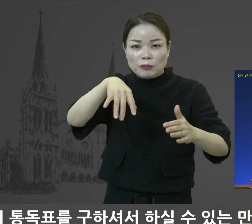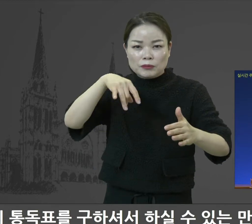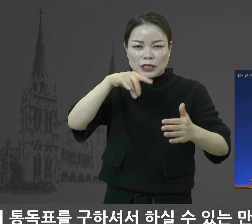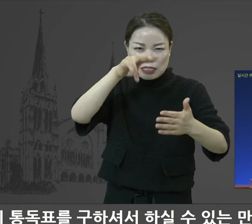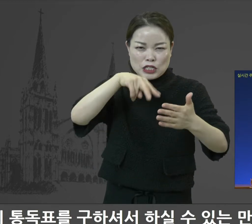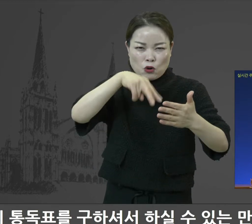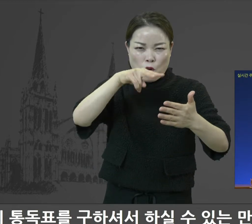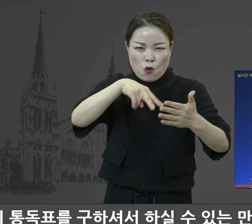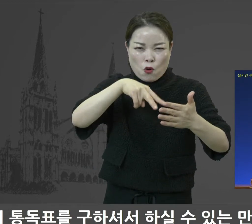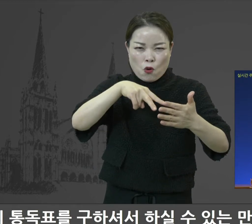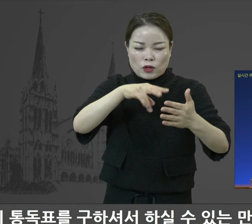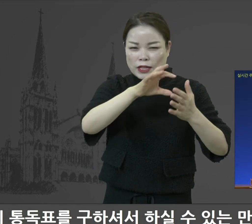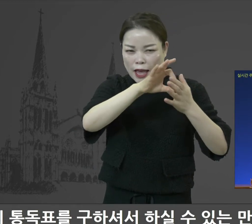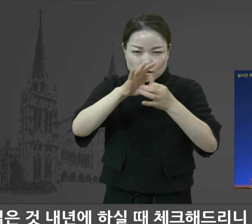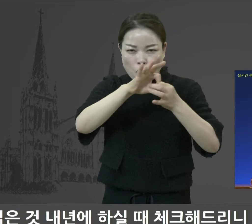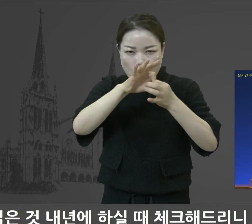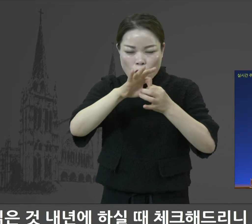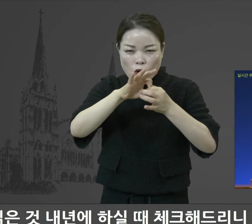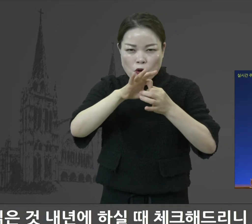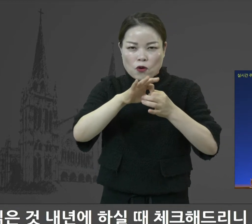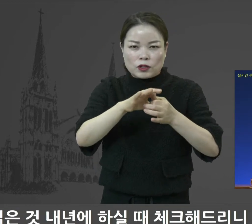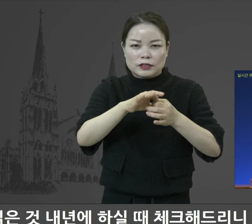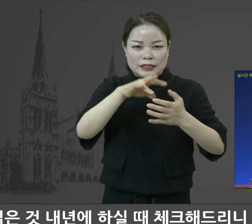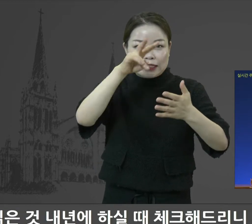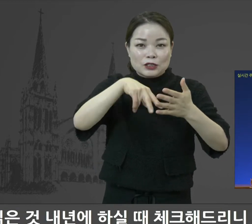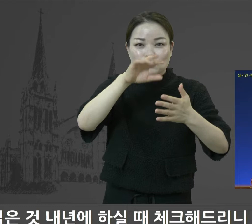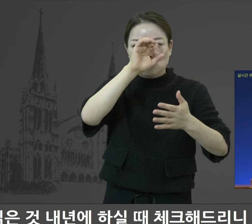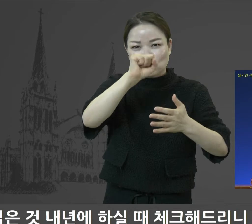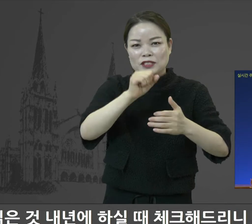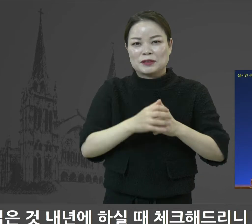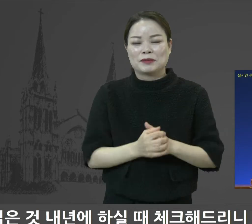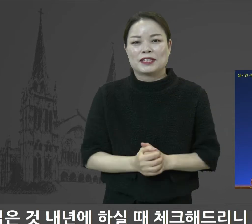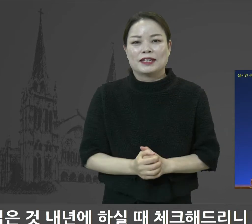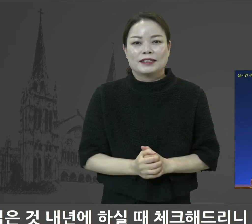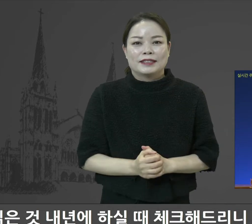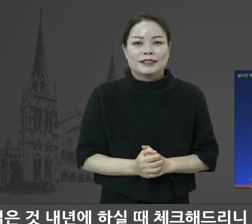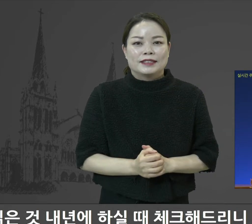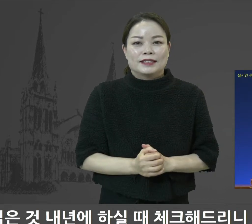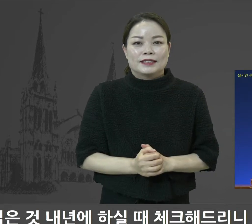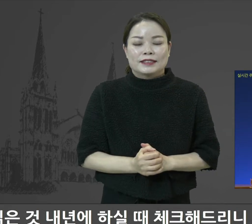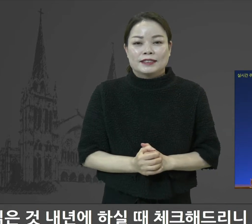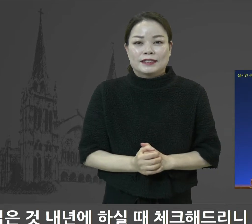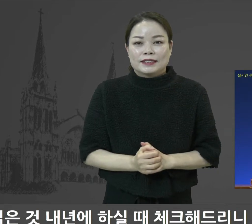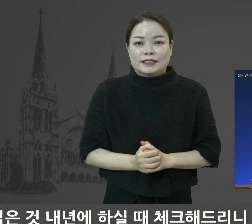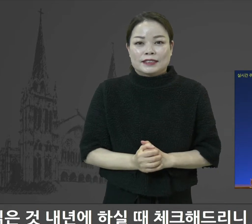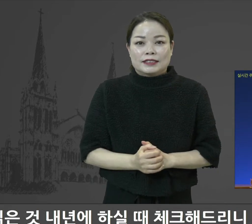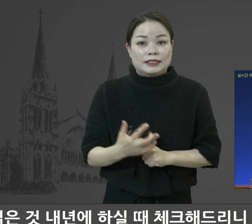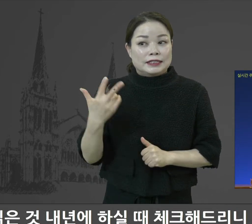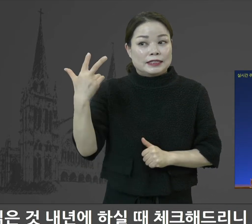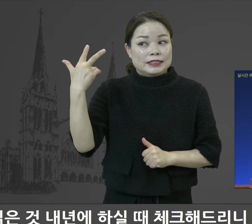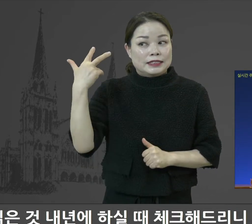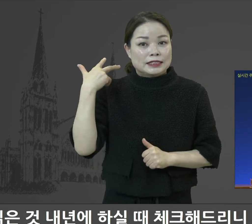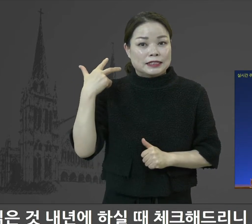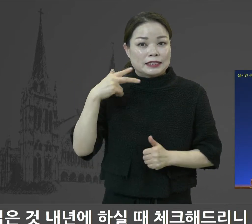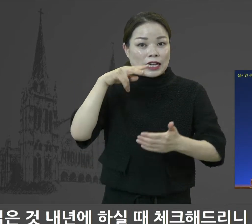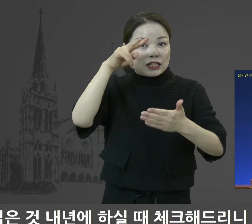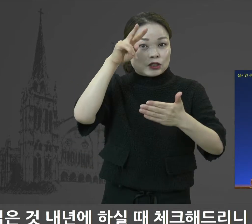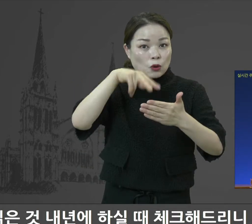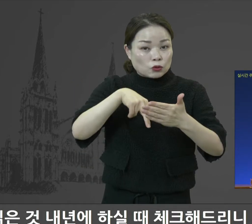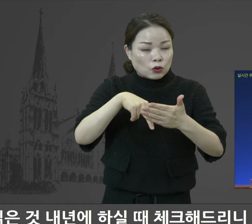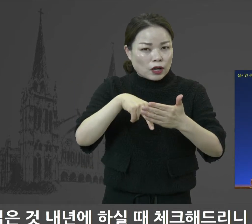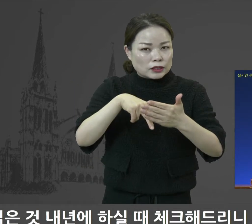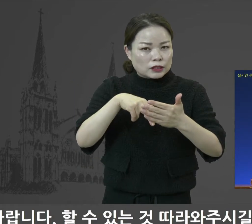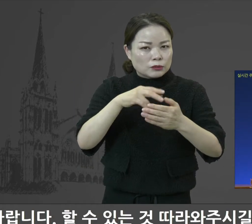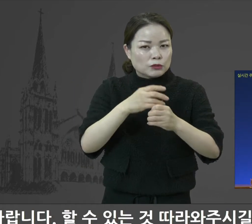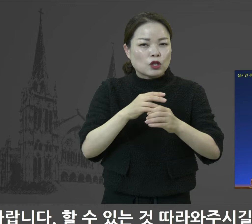할 수 있는 것 따라와 주시기를 부탁을 드립니다. 자, 지난주 통독하신